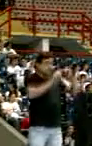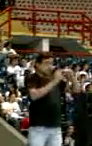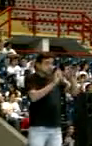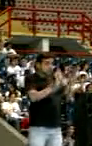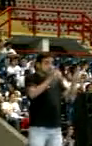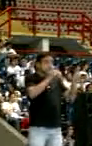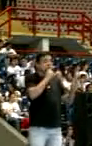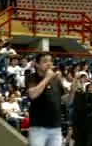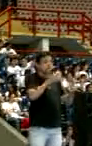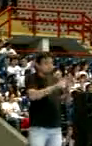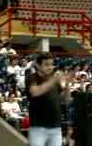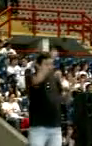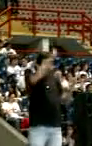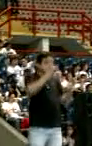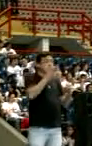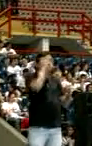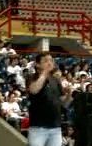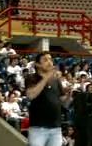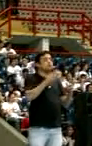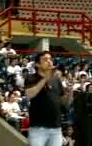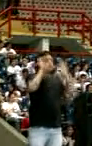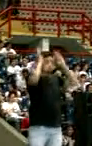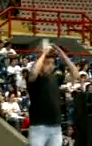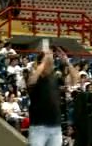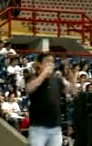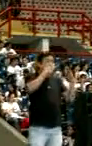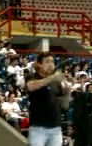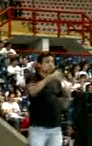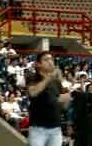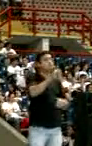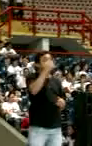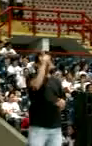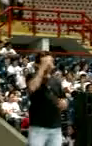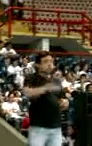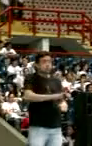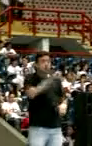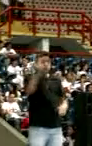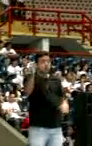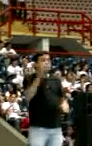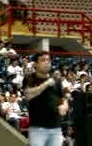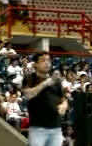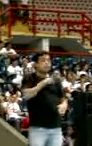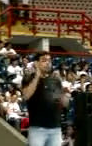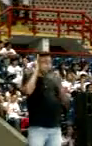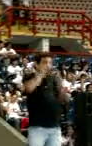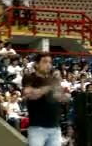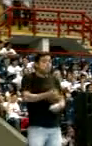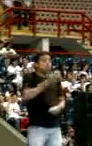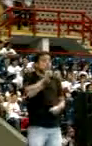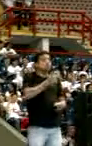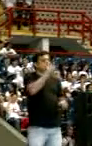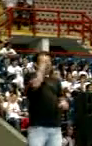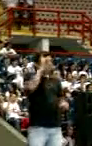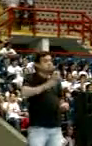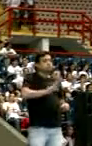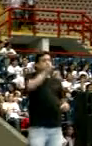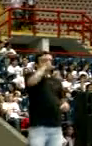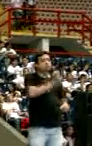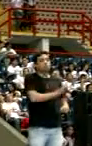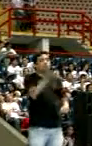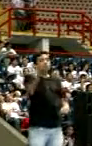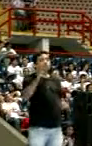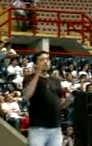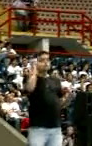A primeira foi pirata. Quando o Papa disse que quem fosse ia ganhar o perdão dos pecados, o pessoal foi. Sabe qual é o nome da